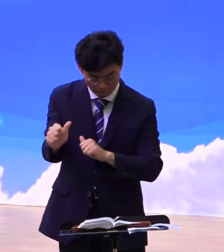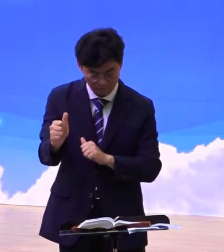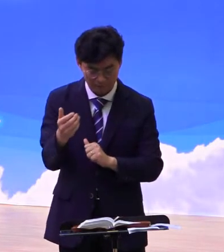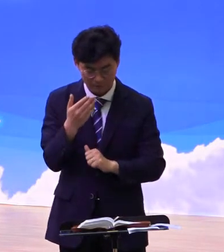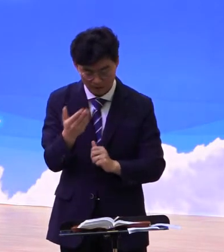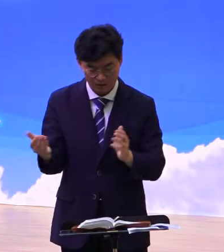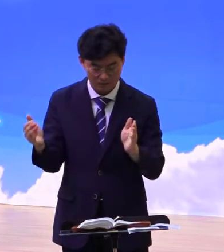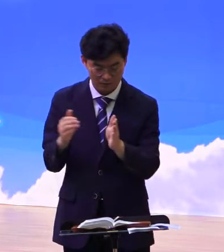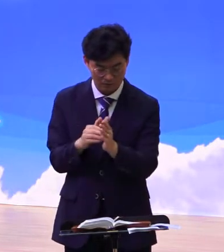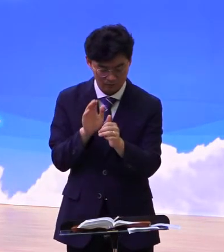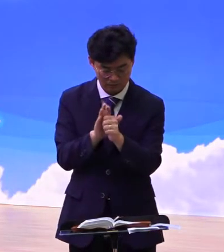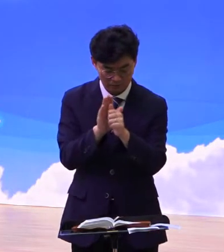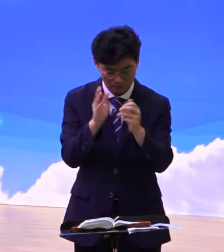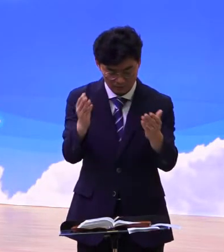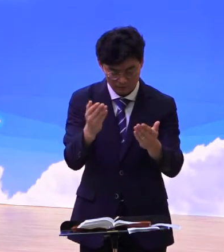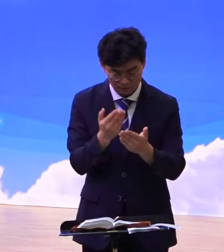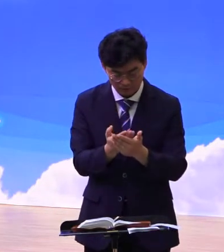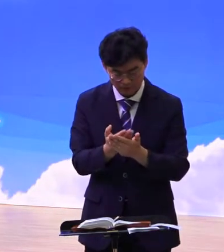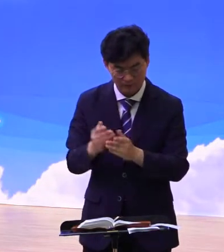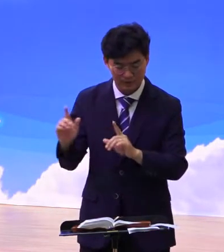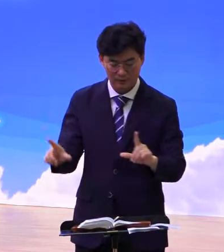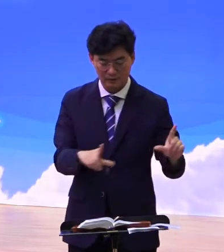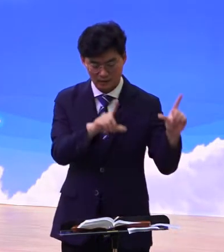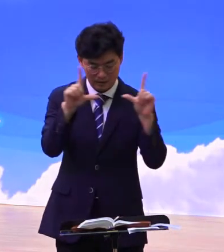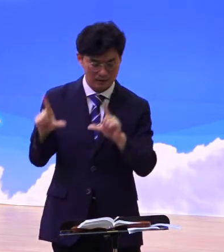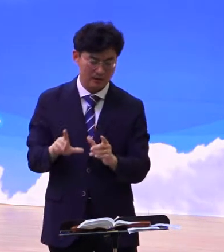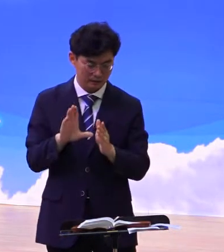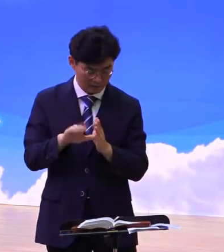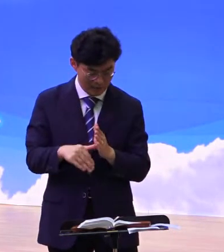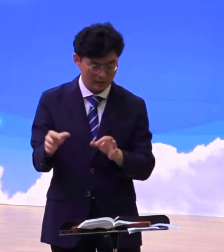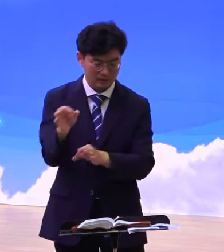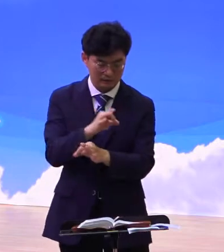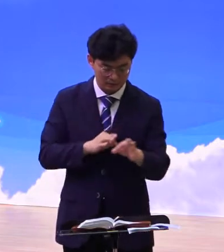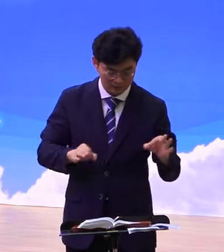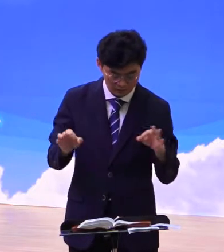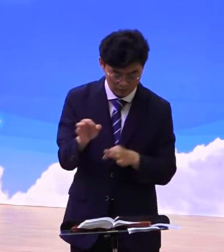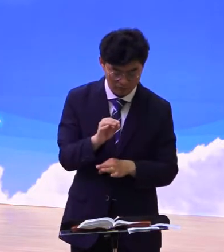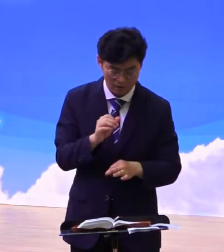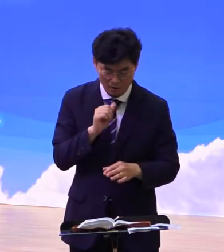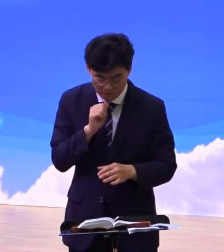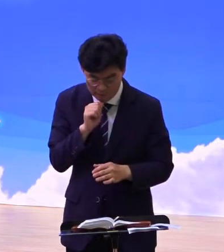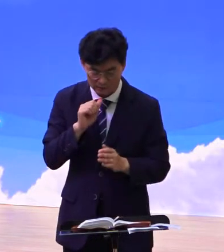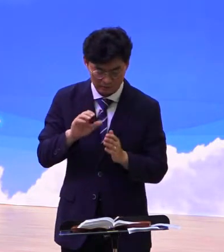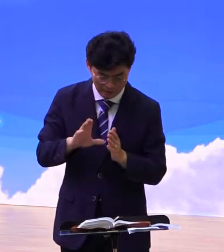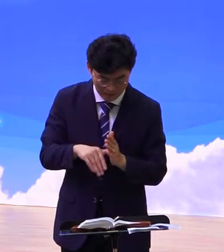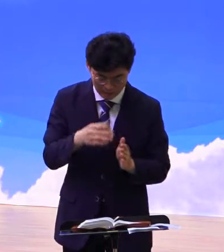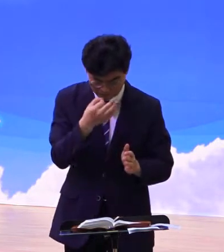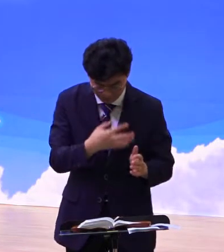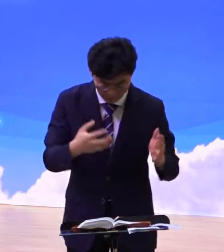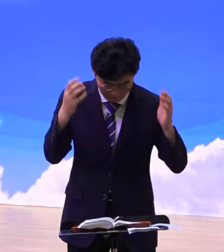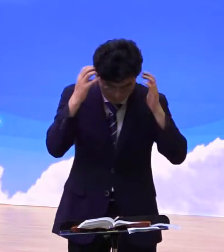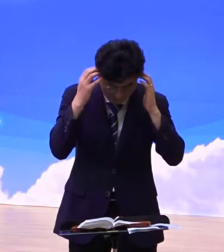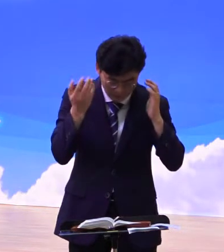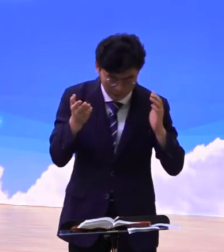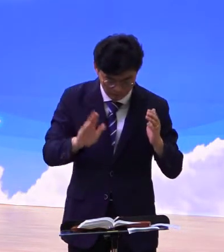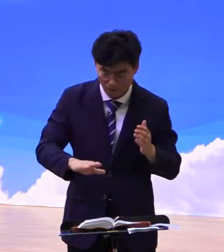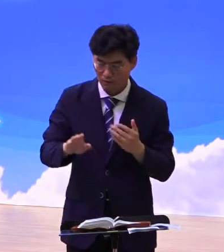주시옵소서. 또한 생활 속에서도 경제적으로 위축되지 아니하고 어려운 이웃과 나눌 수